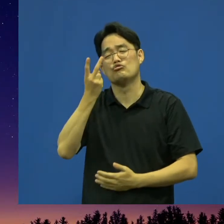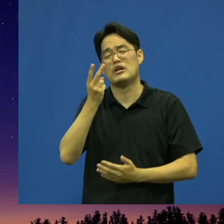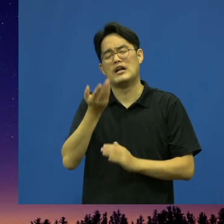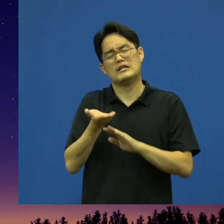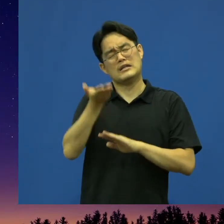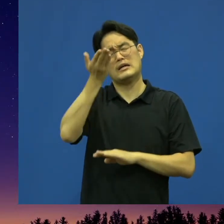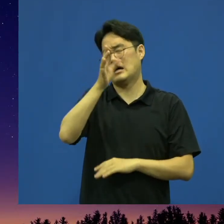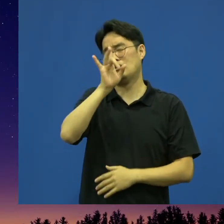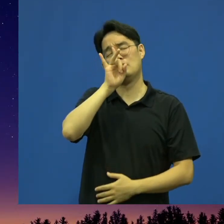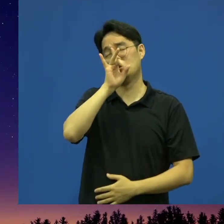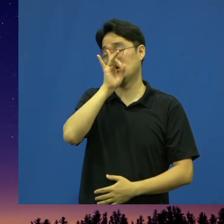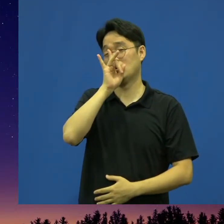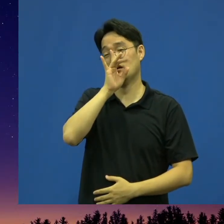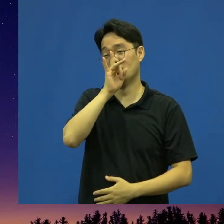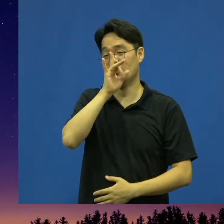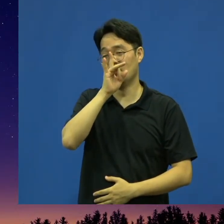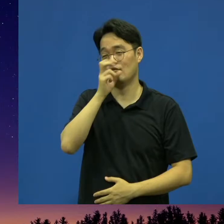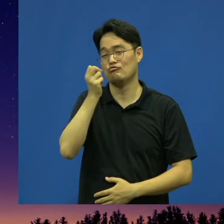됩니다.